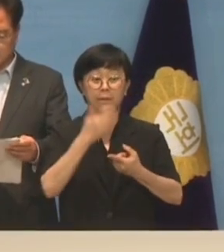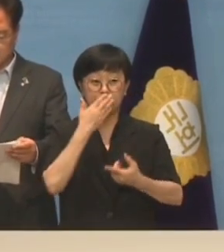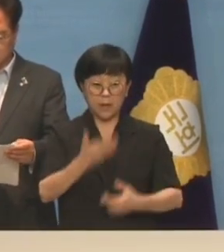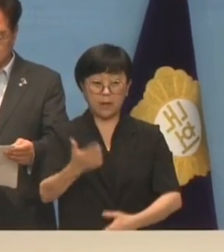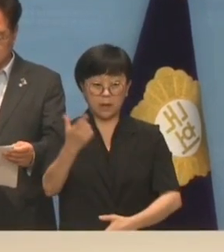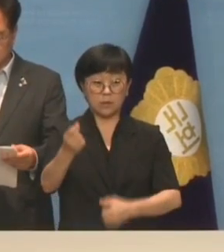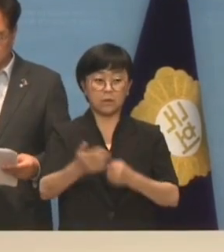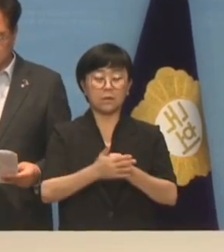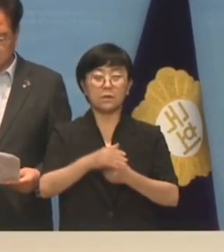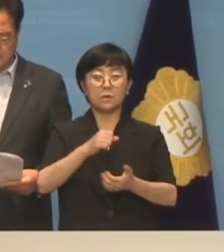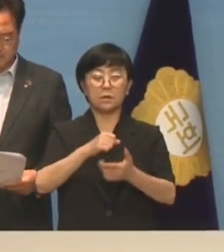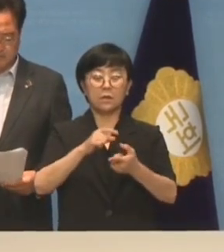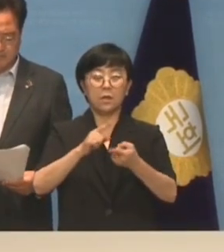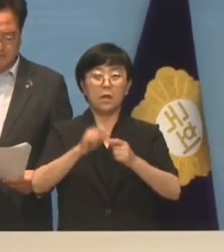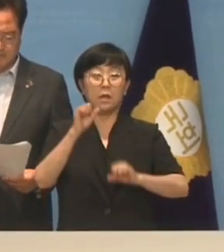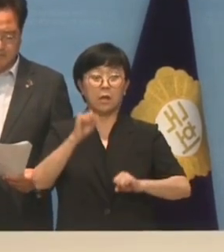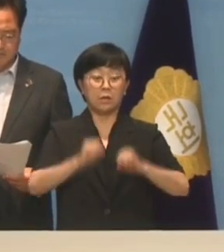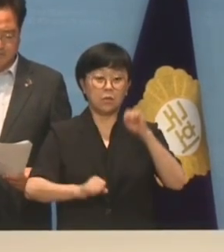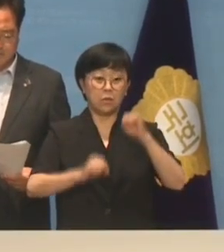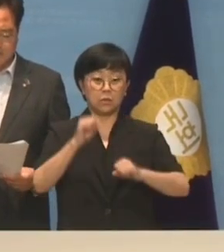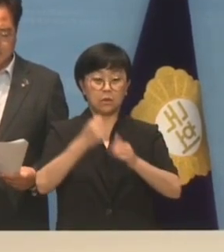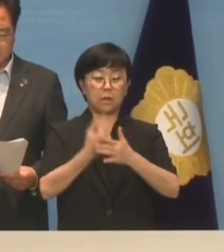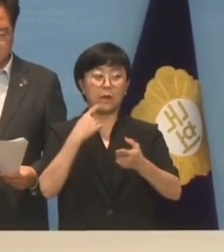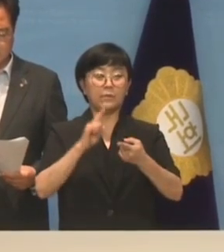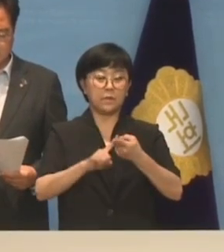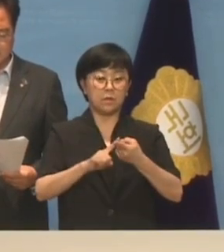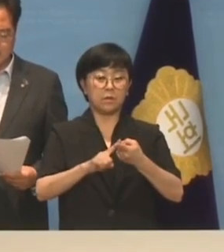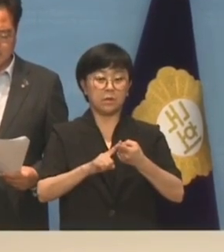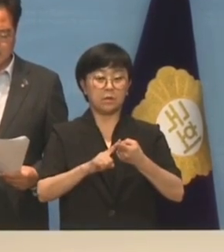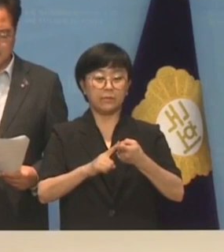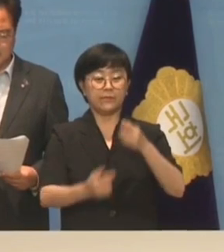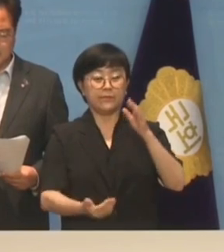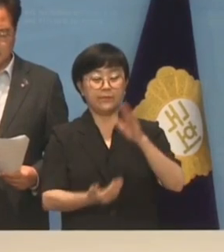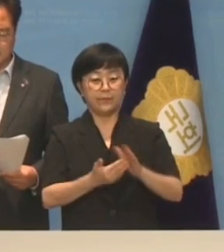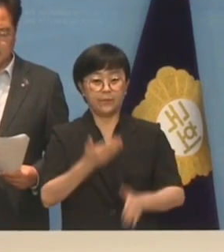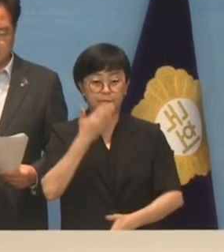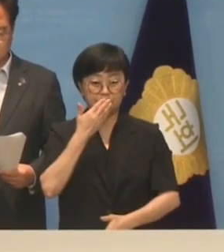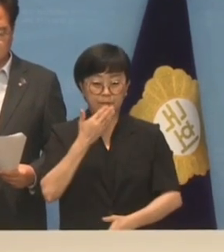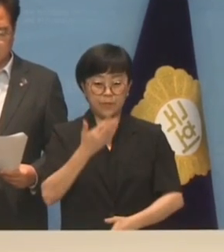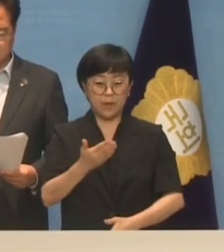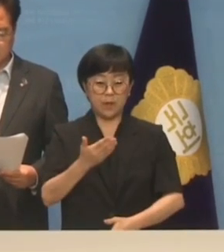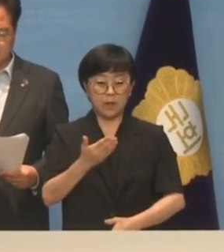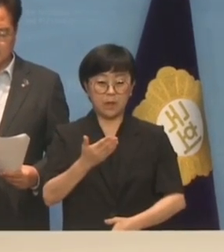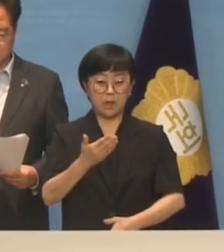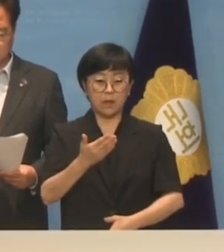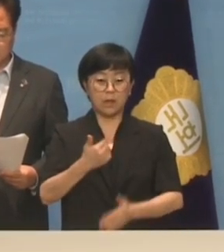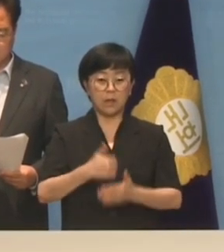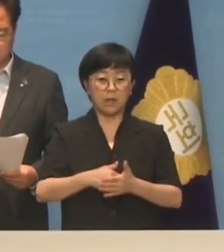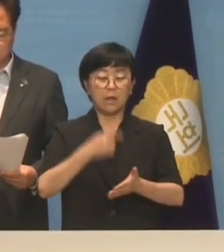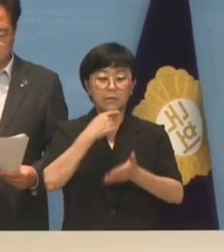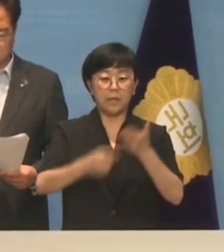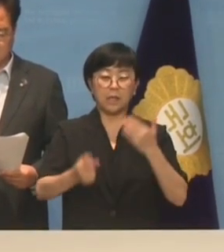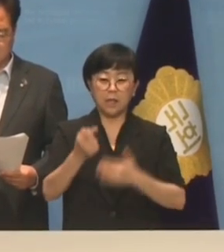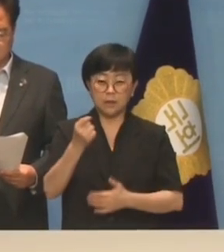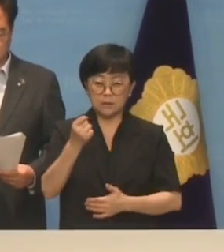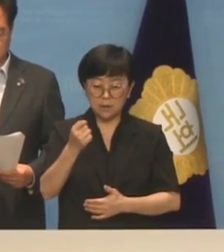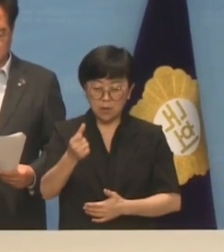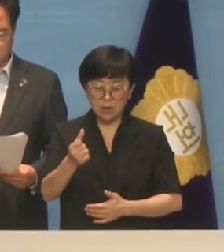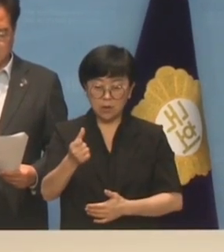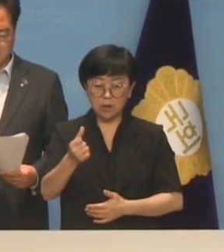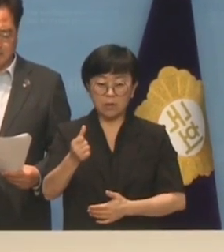정당화되더라도 그 정당화된 행동들이 합리적으로 달성 가능한 낮게 피해를 유지해야